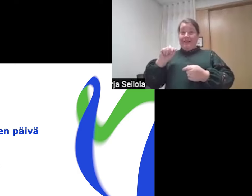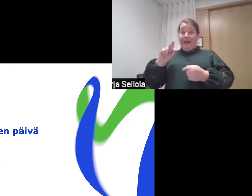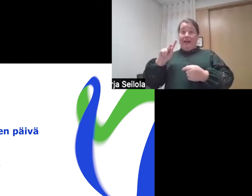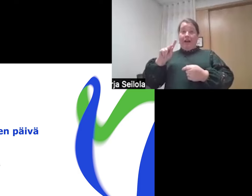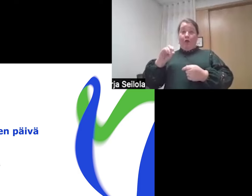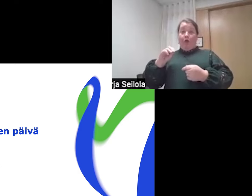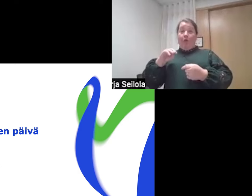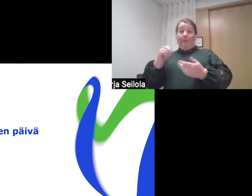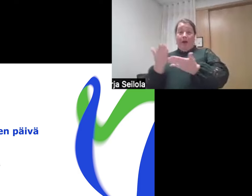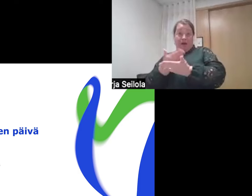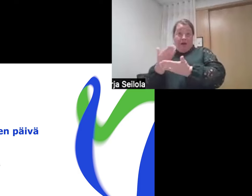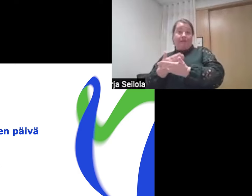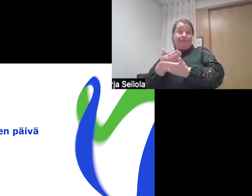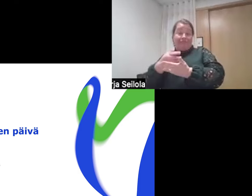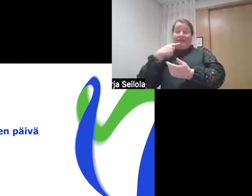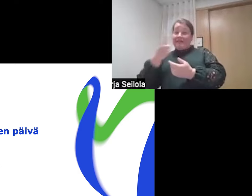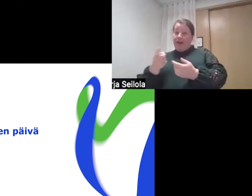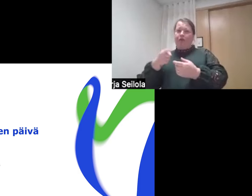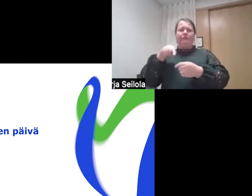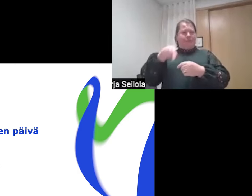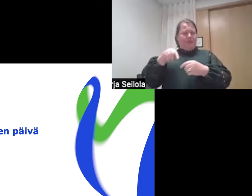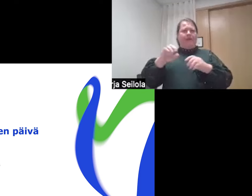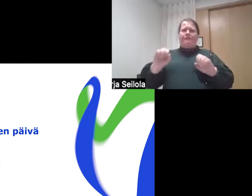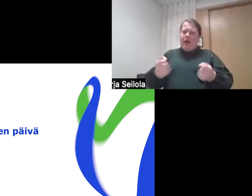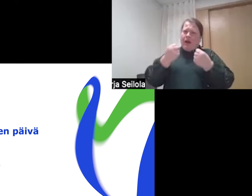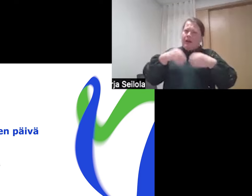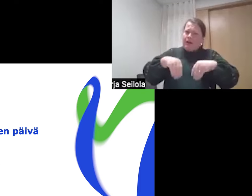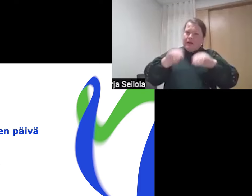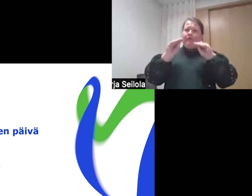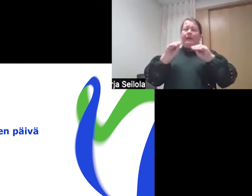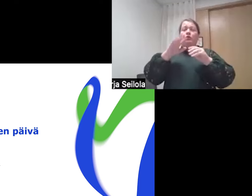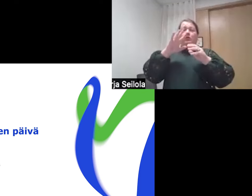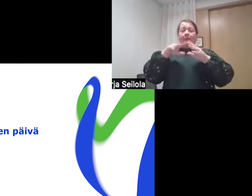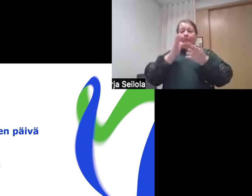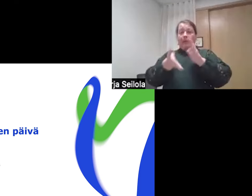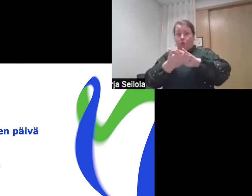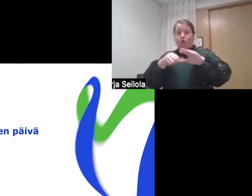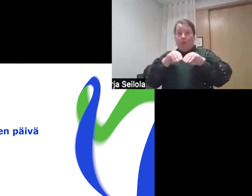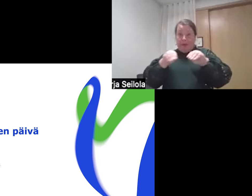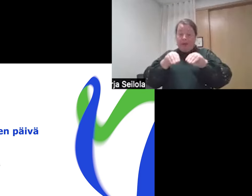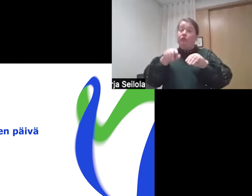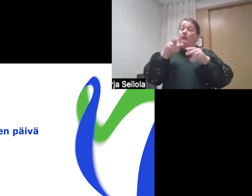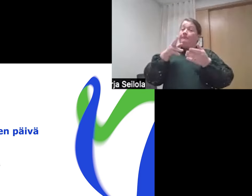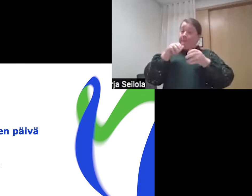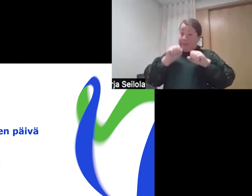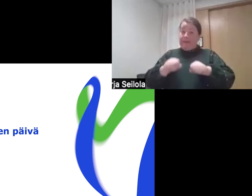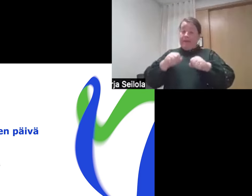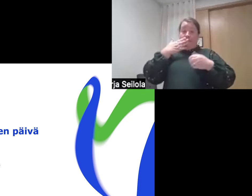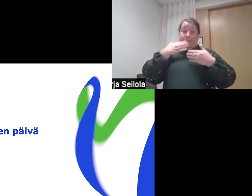Ja tämä itse asiassa liittyy siihen, mitä Sari Sarkomaa tuossa äsken toi esille. Eli tämä varhaiskasvatus